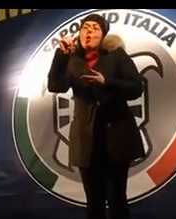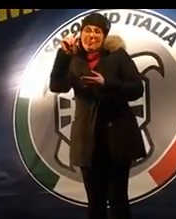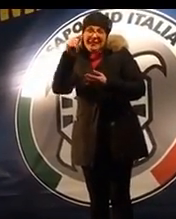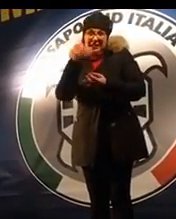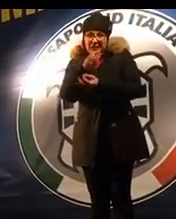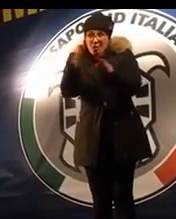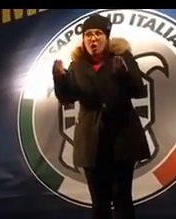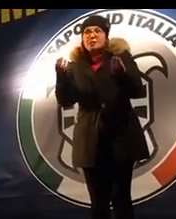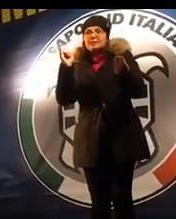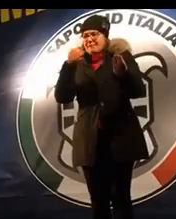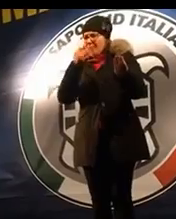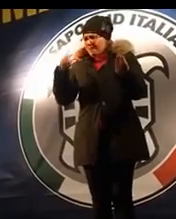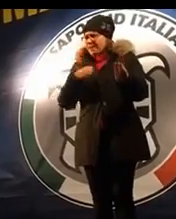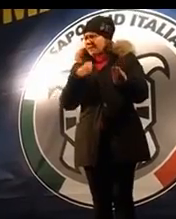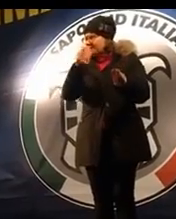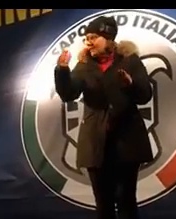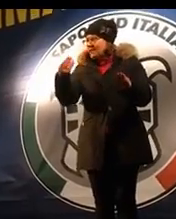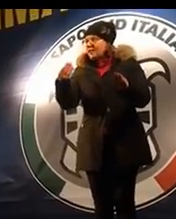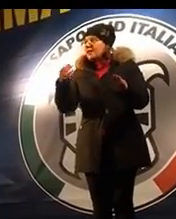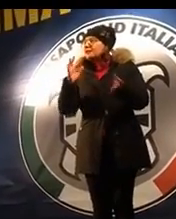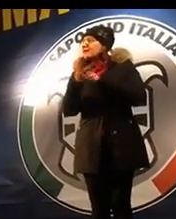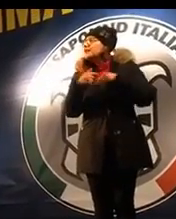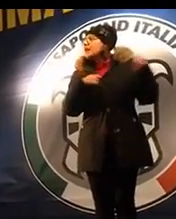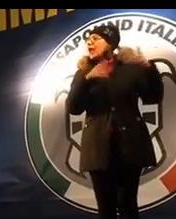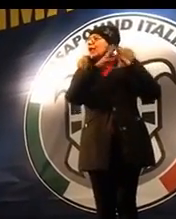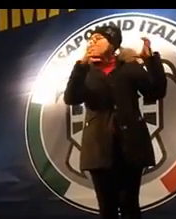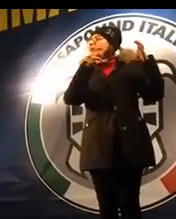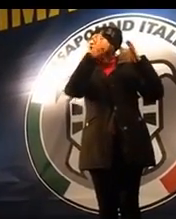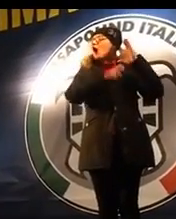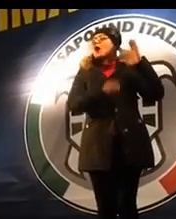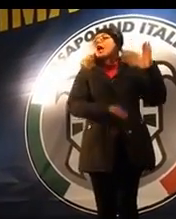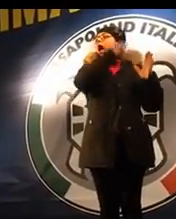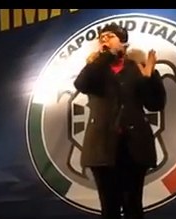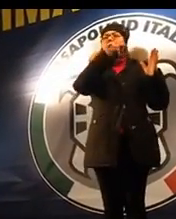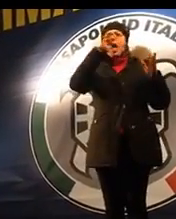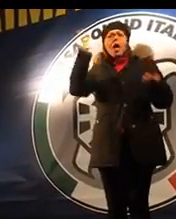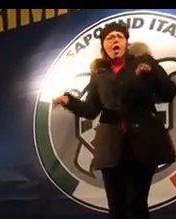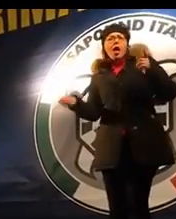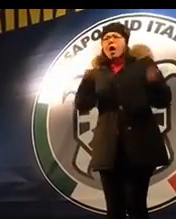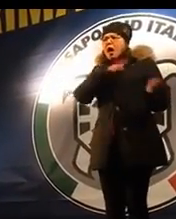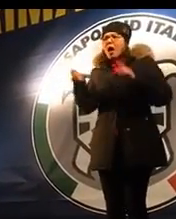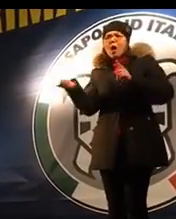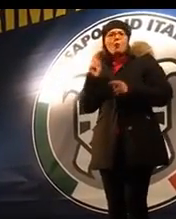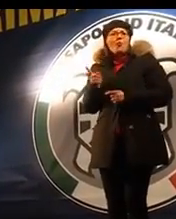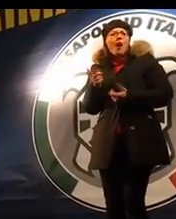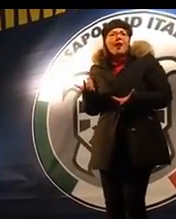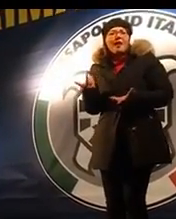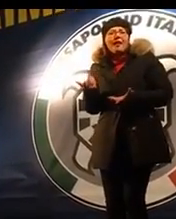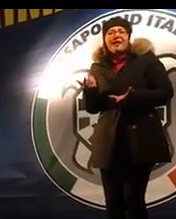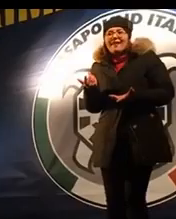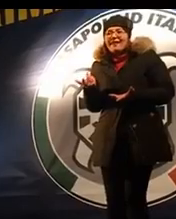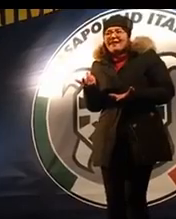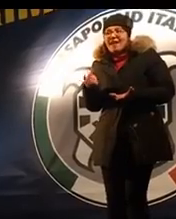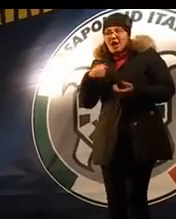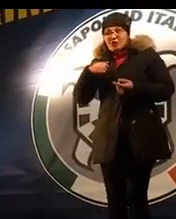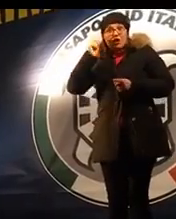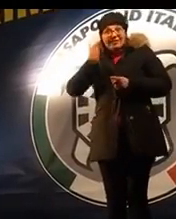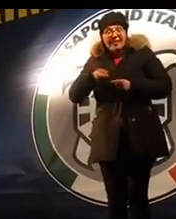dovrò mettere le mani in tasca nuovamente agli imprenditori. Ma possiamo oggi mettere ancora le mani in tasca agli imprenditori? È